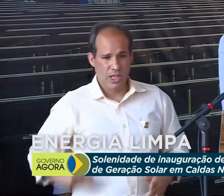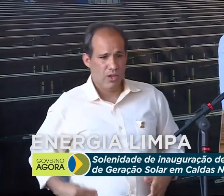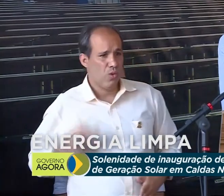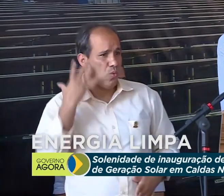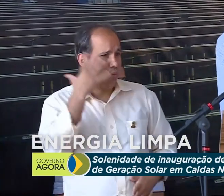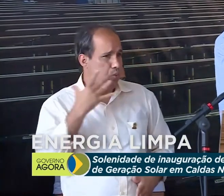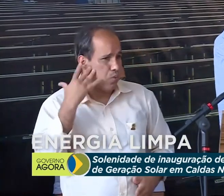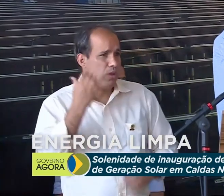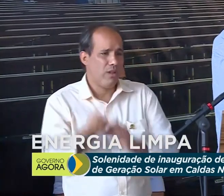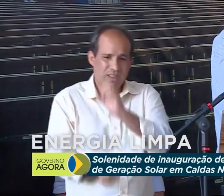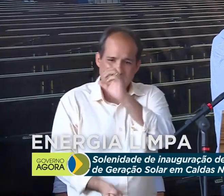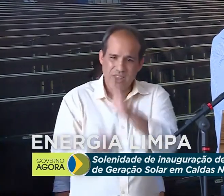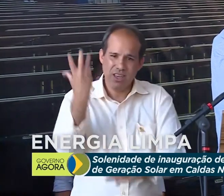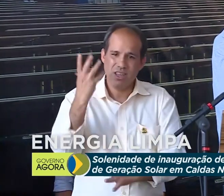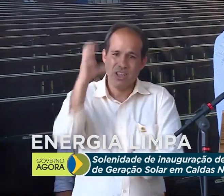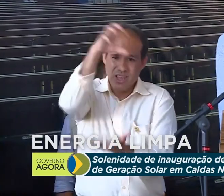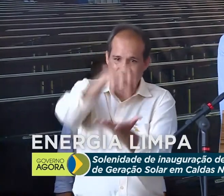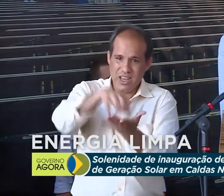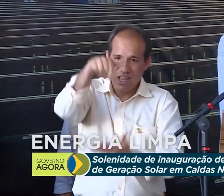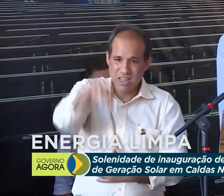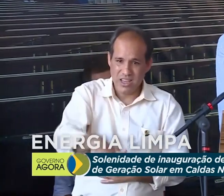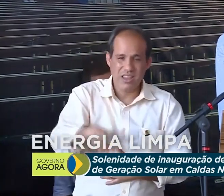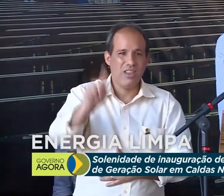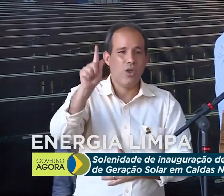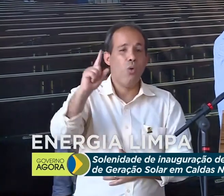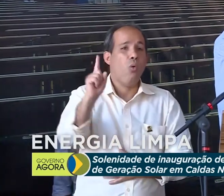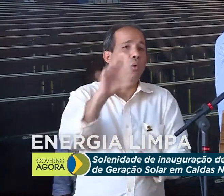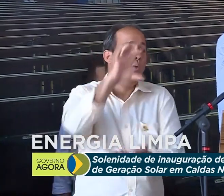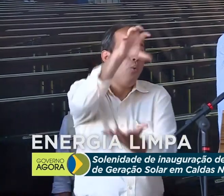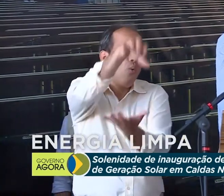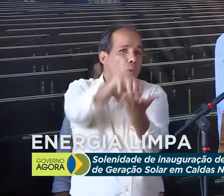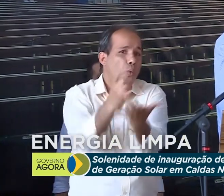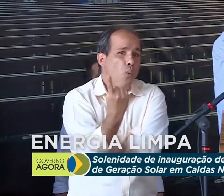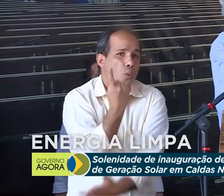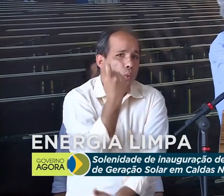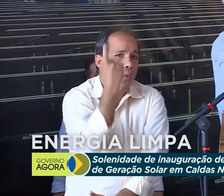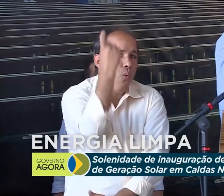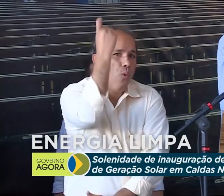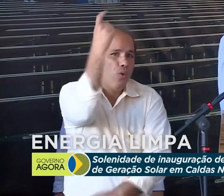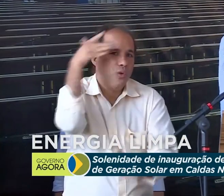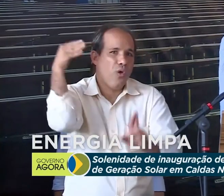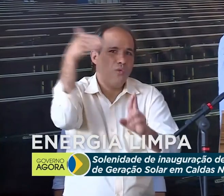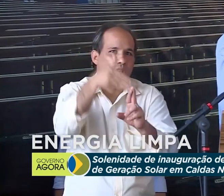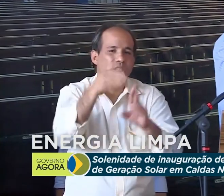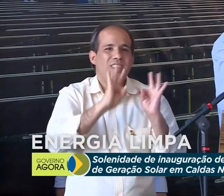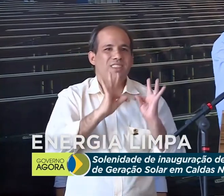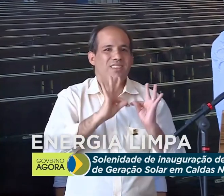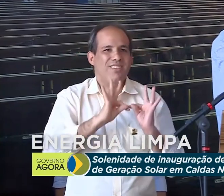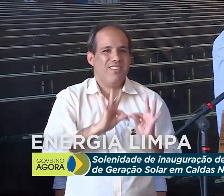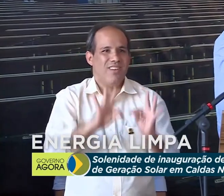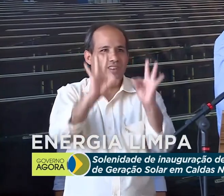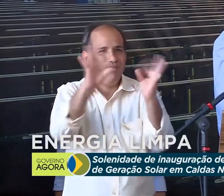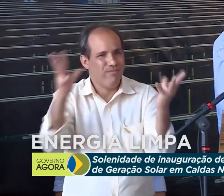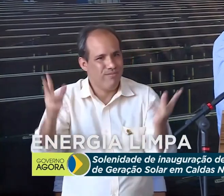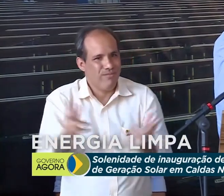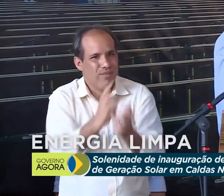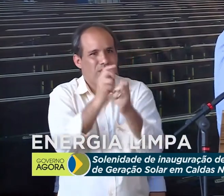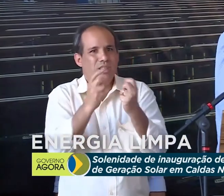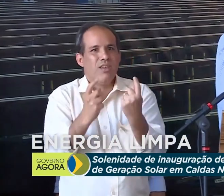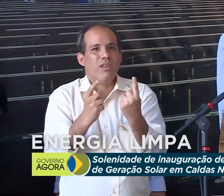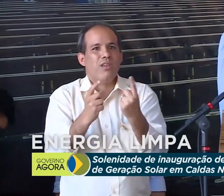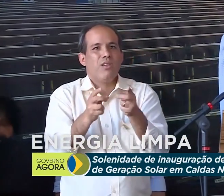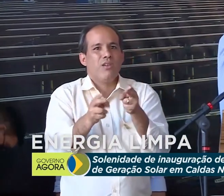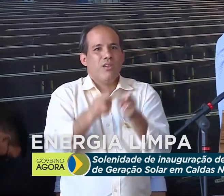para que instalasse em Goiás o único centro de excelência tecnológica ferroviária